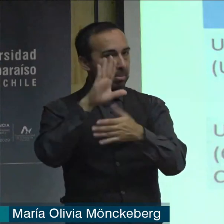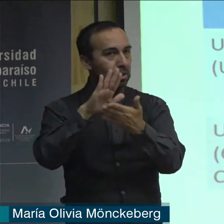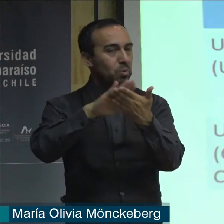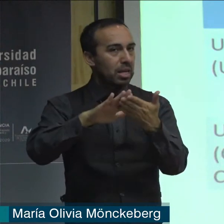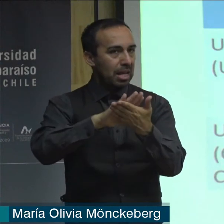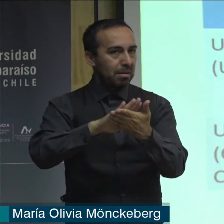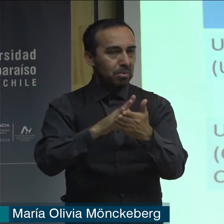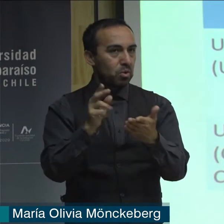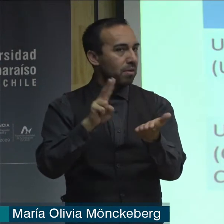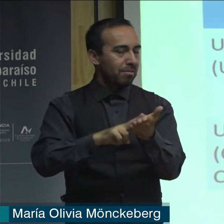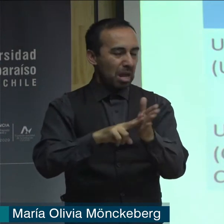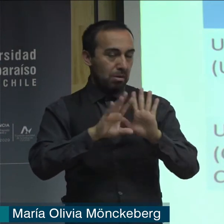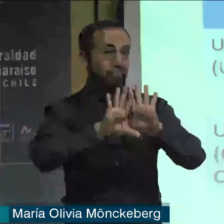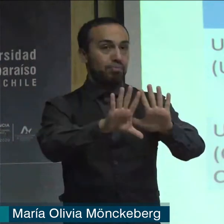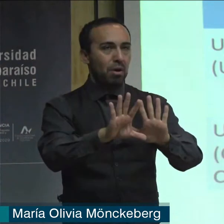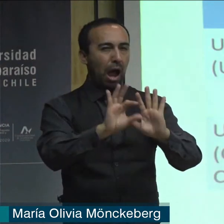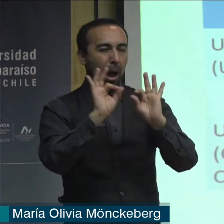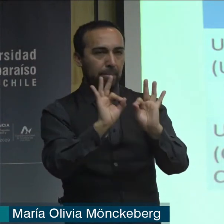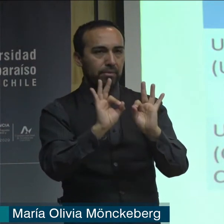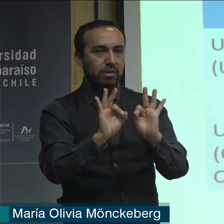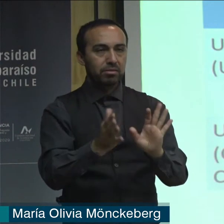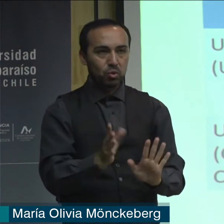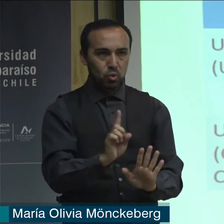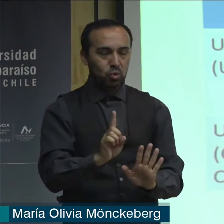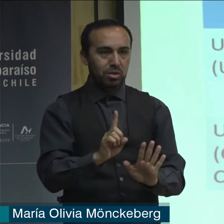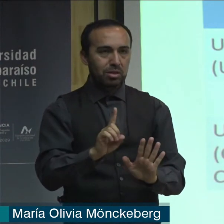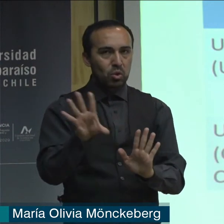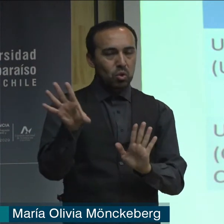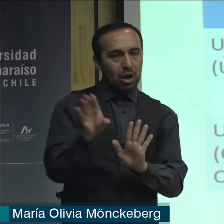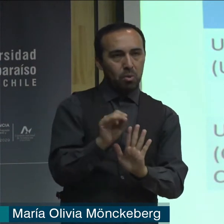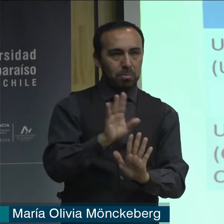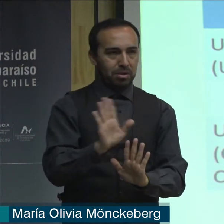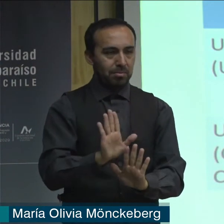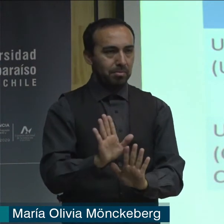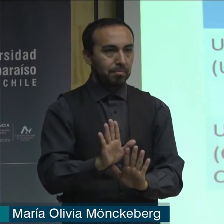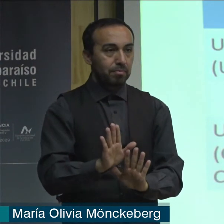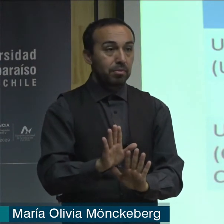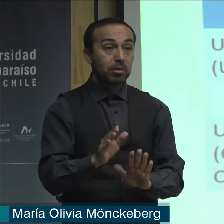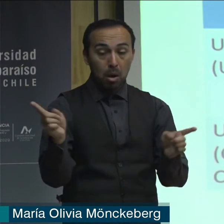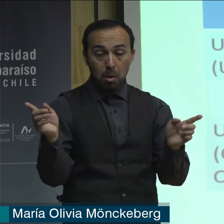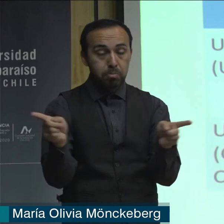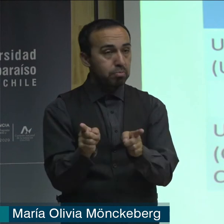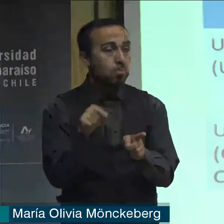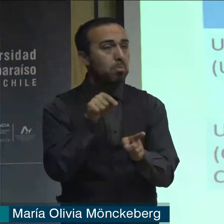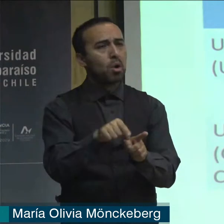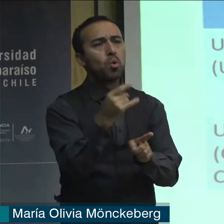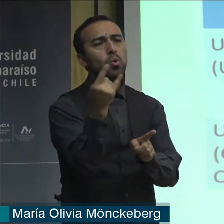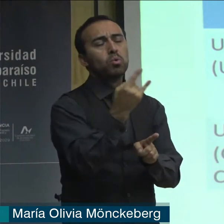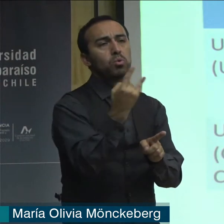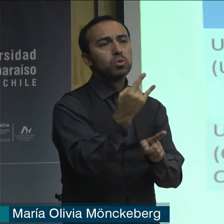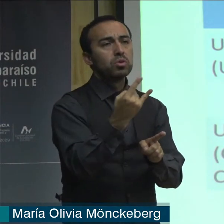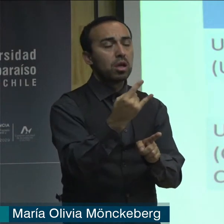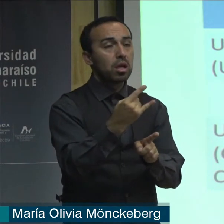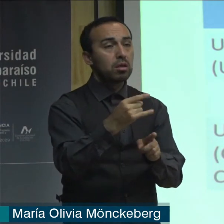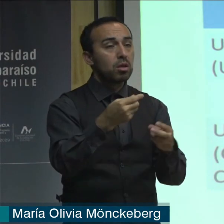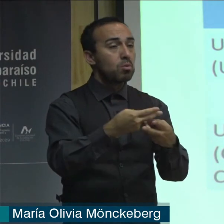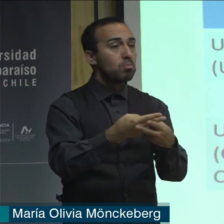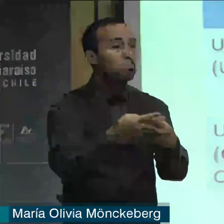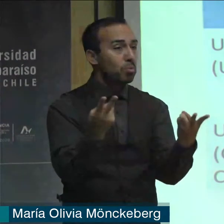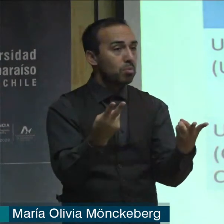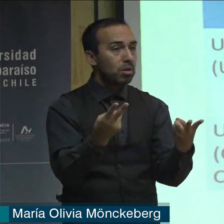y ahí las puse en resumen universidades públicas lo que recibieron